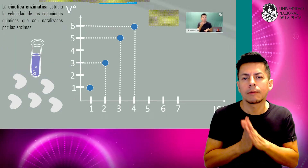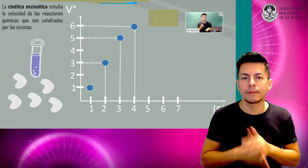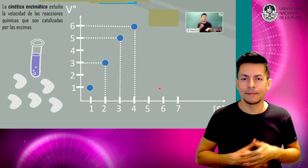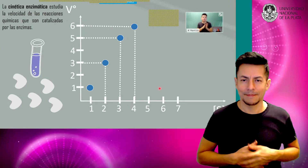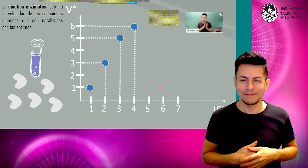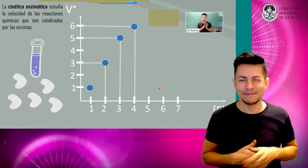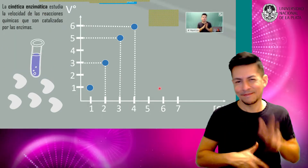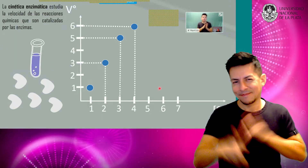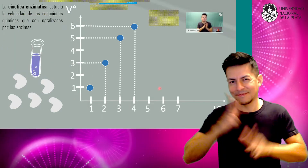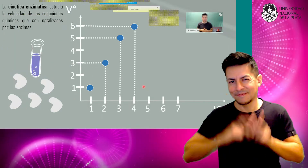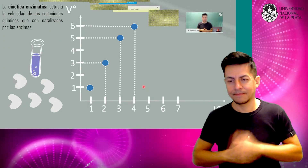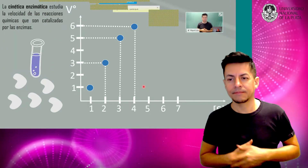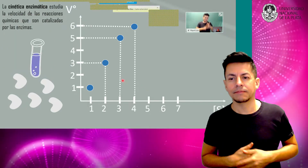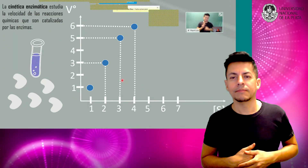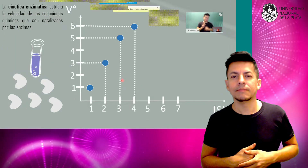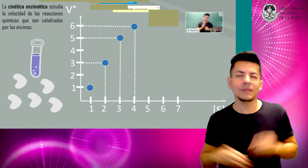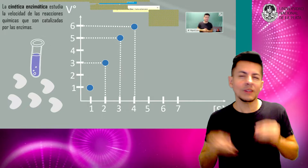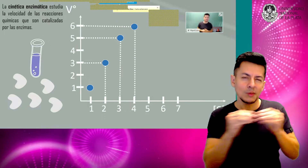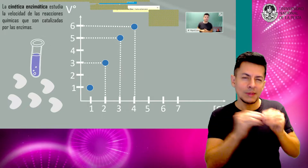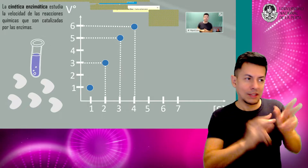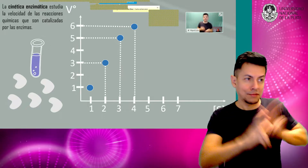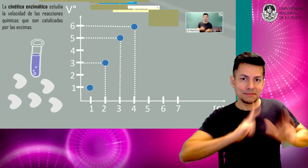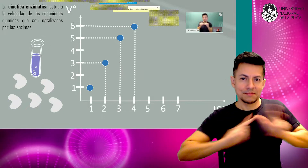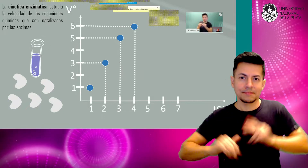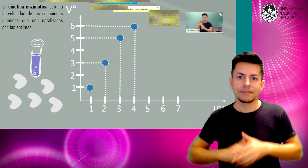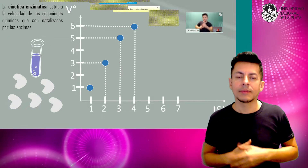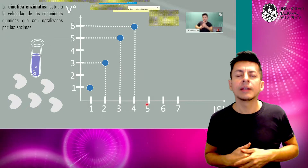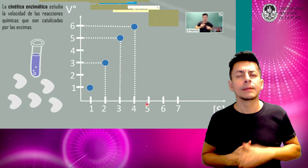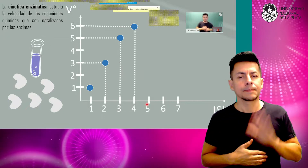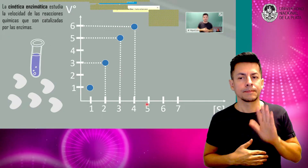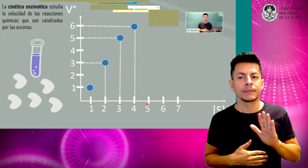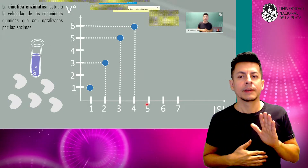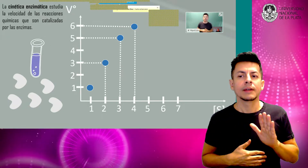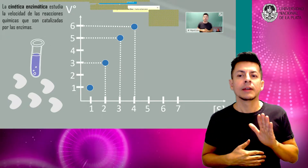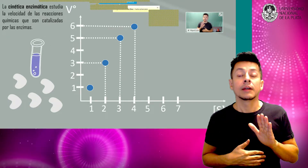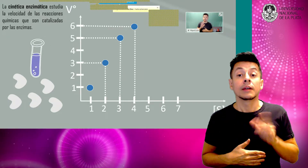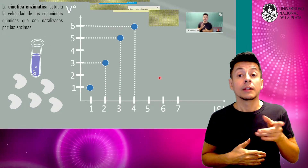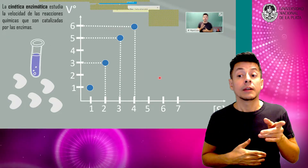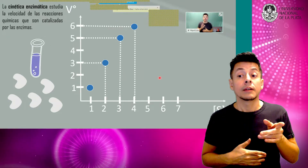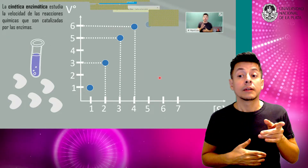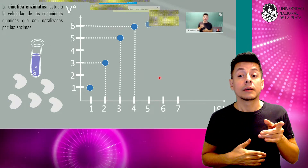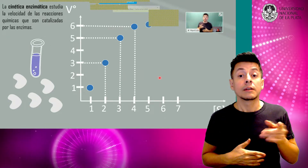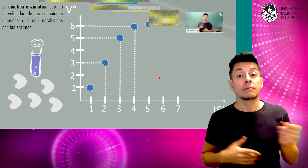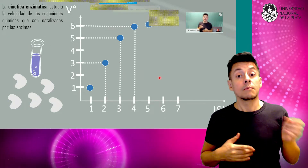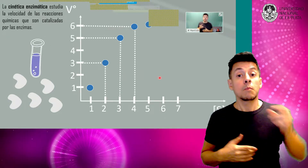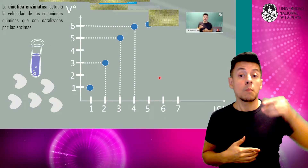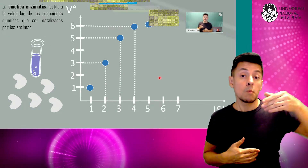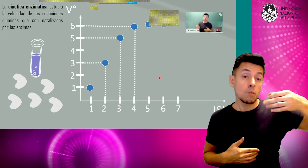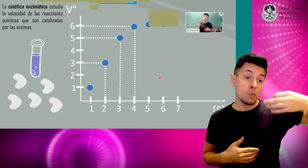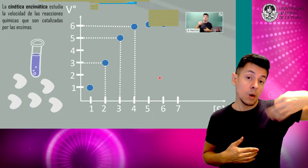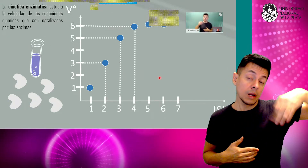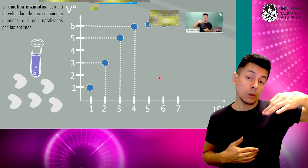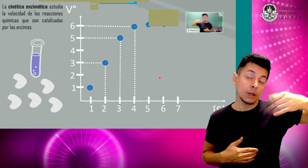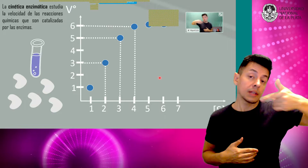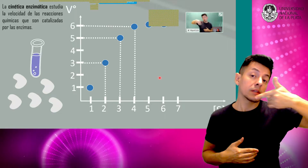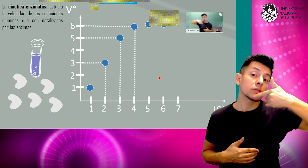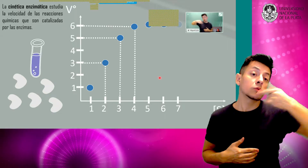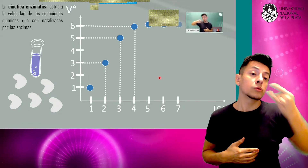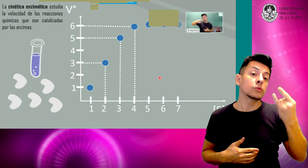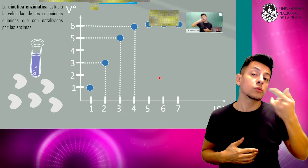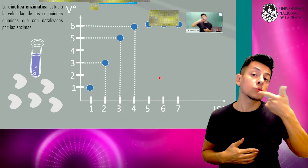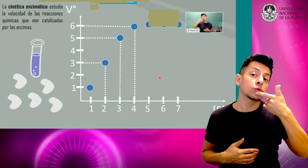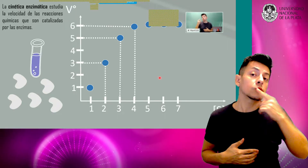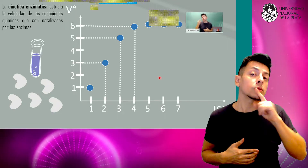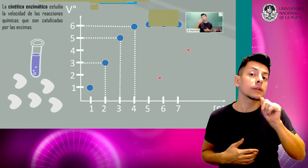Entonces, lo que sucede es que al ir agregando más moléculas de